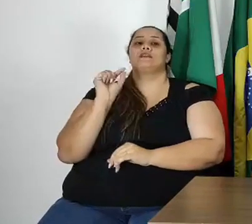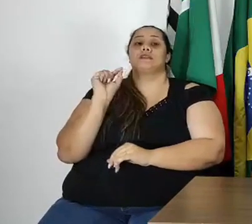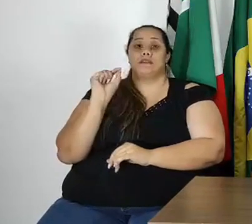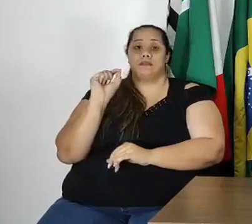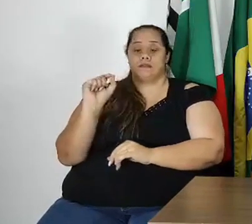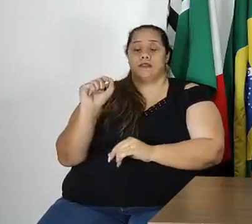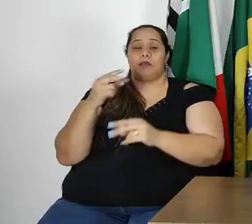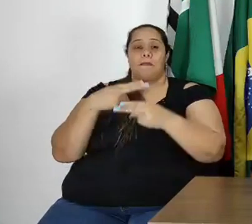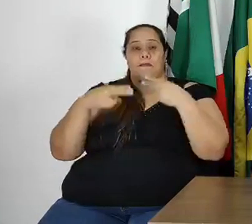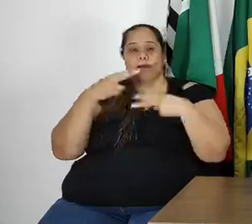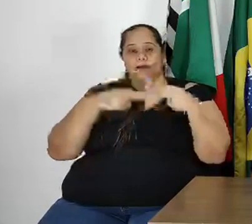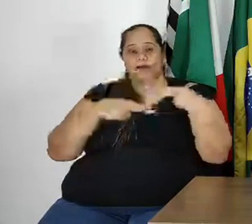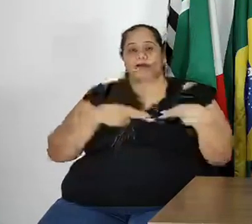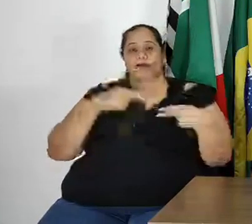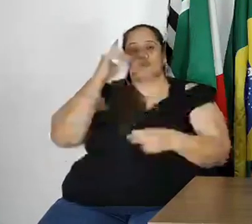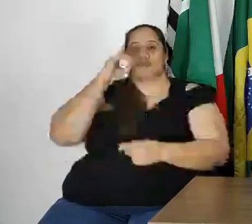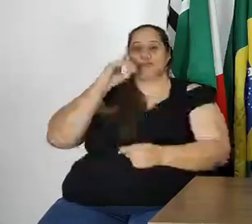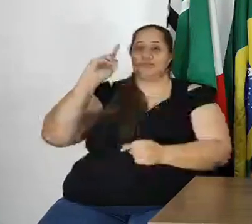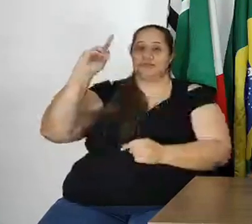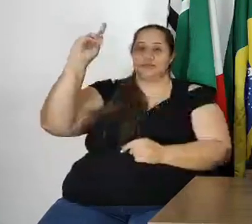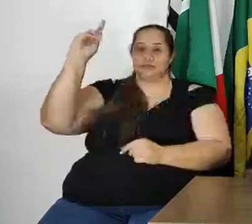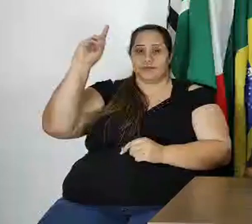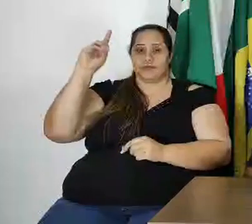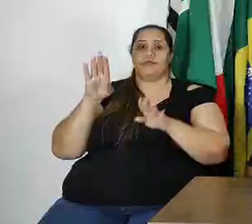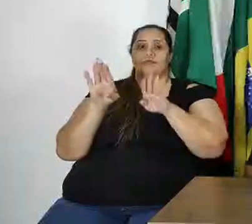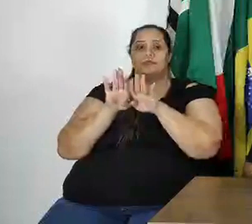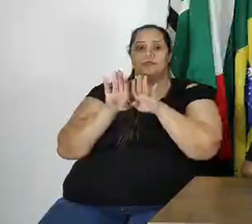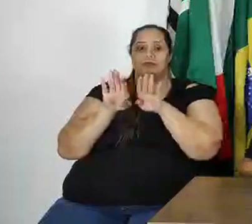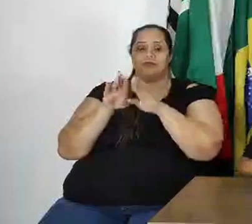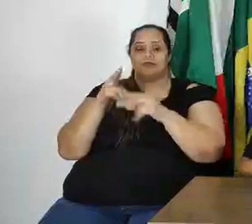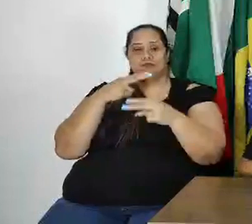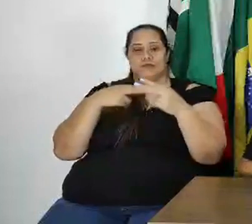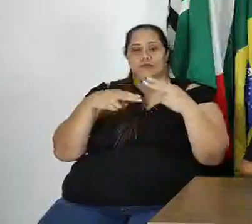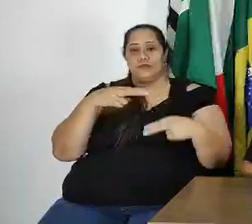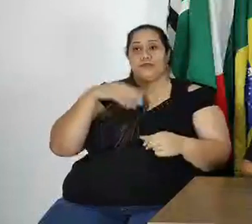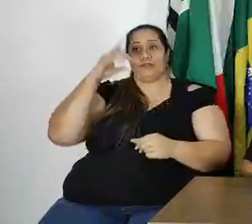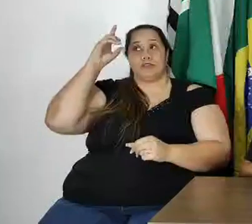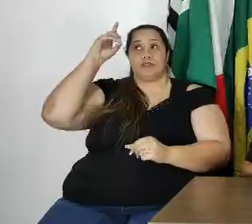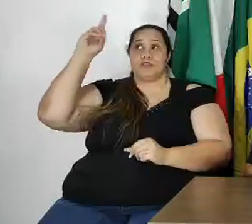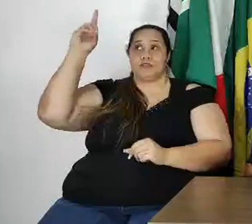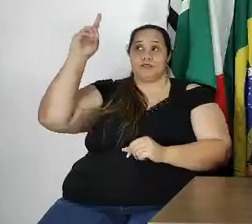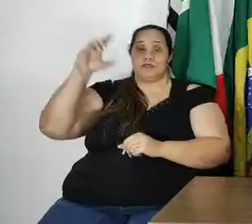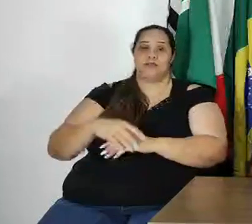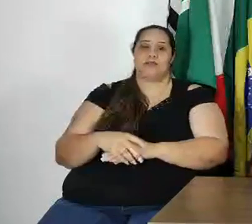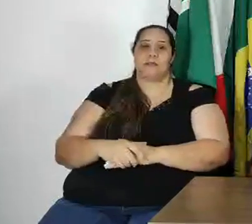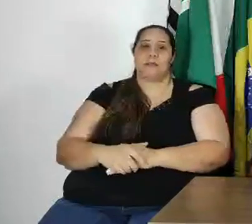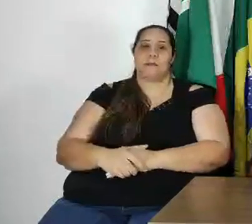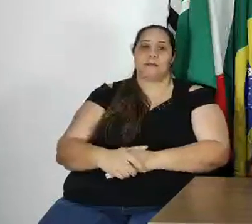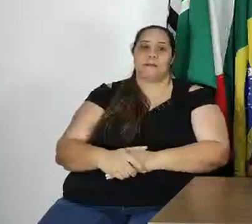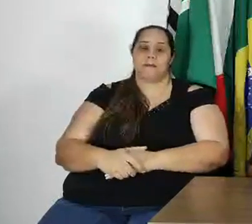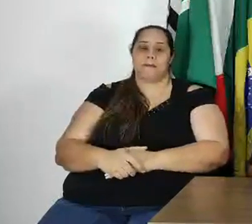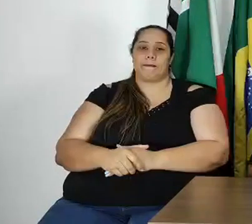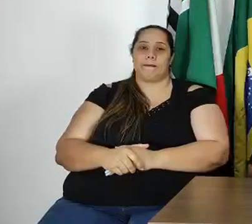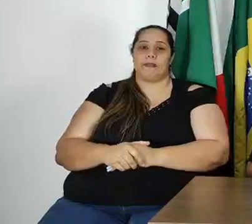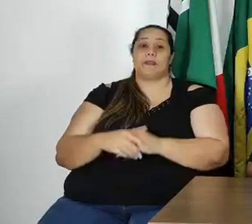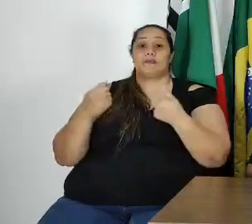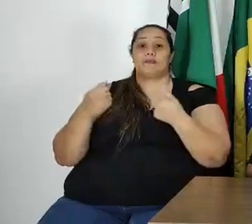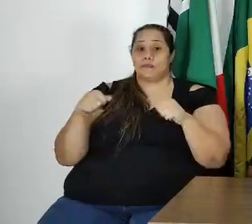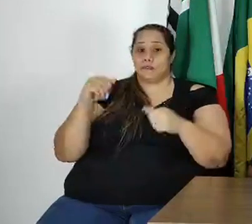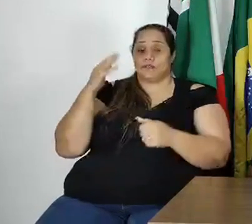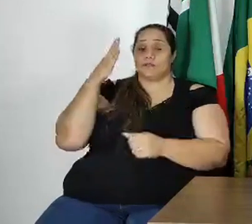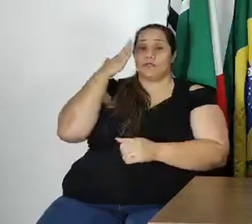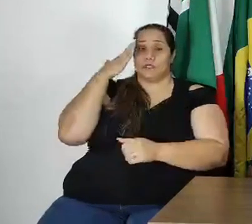Senhor, e o fruto do ventre do nosso galardão. Nós precisamos entender primeiro que